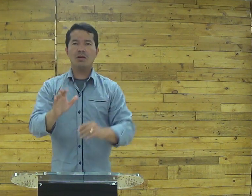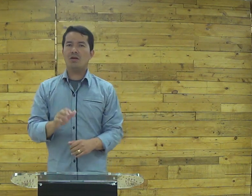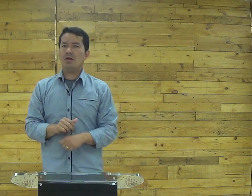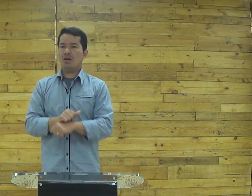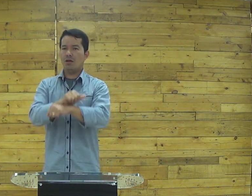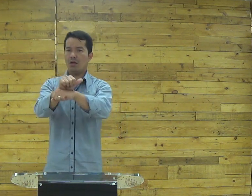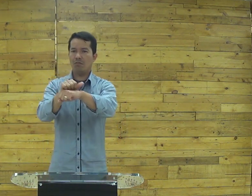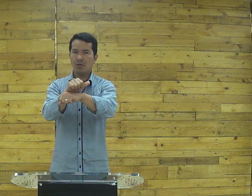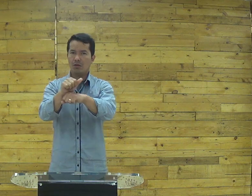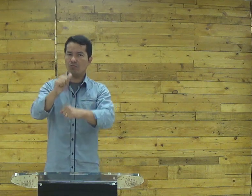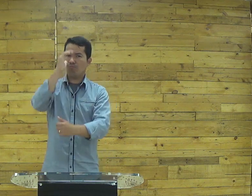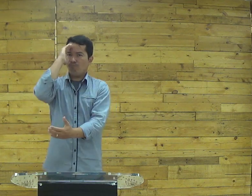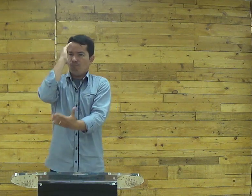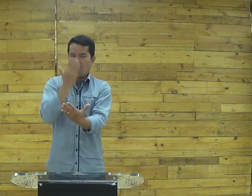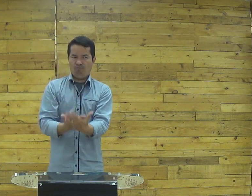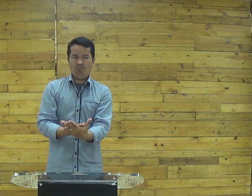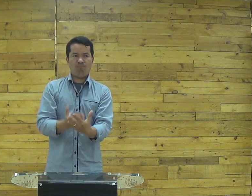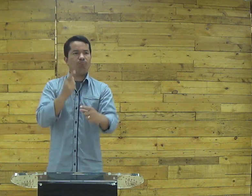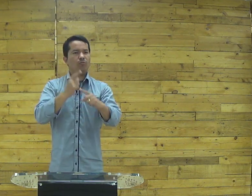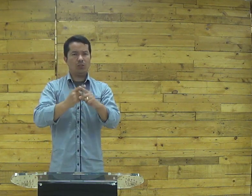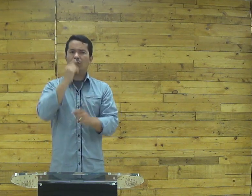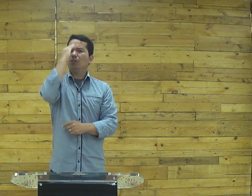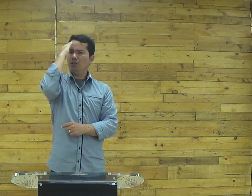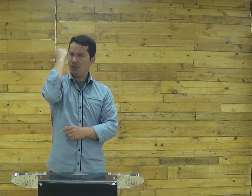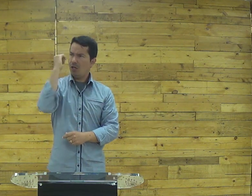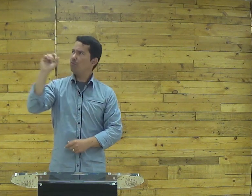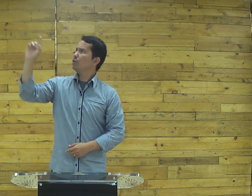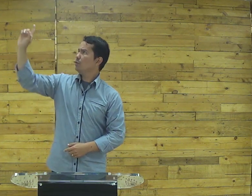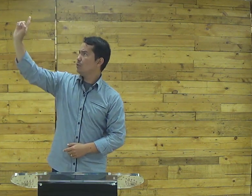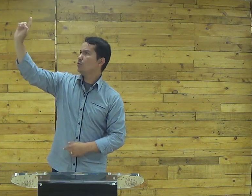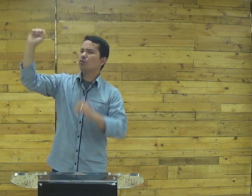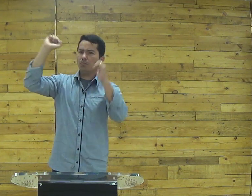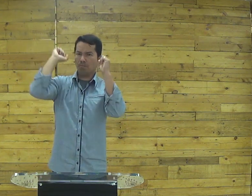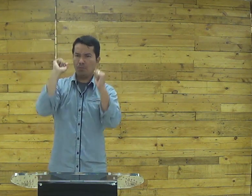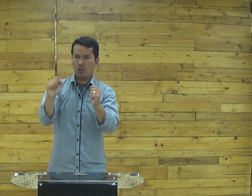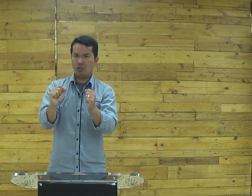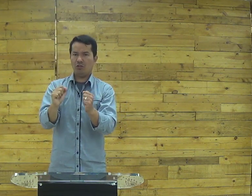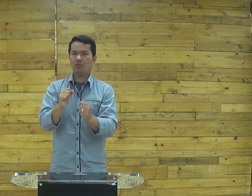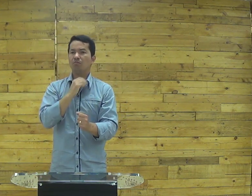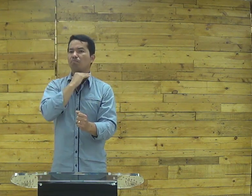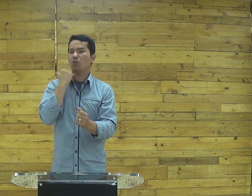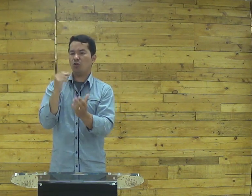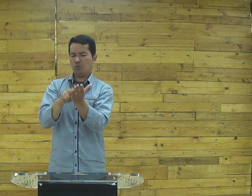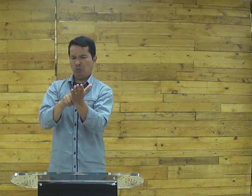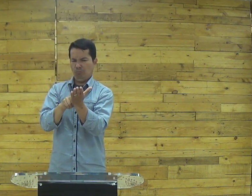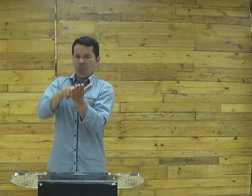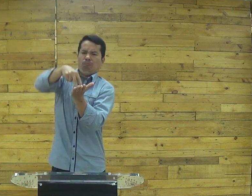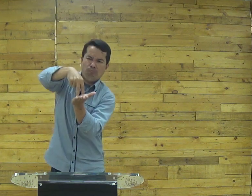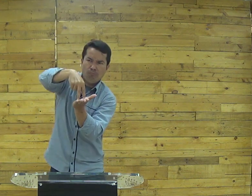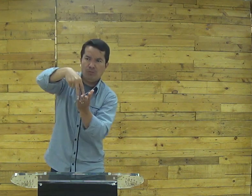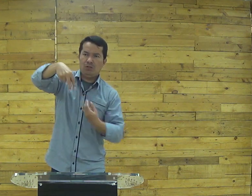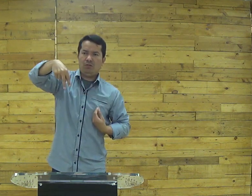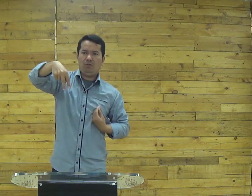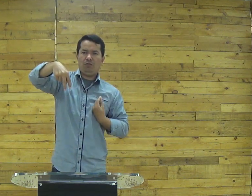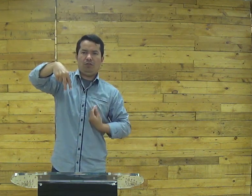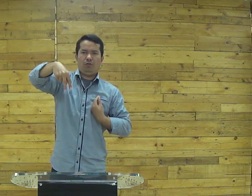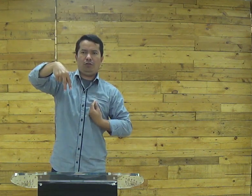que é acreditar? Abraão acreditou porque sabia que Deus poderia ressuscitar seu